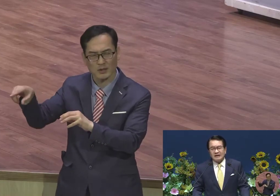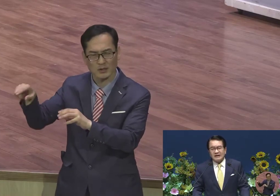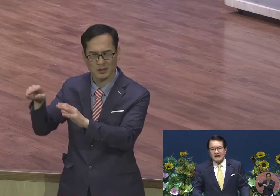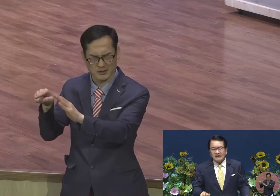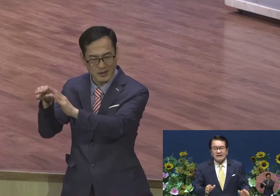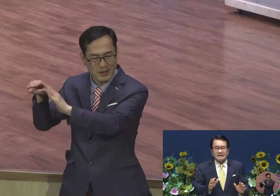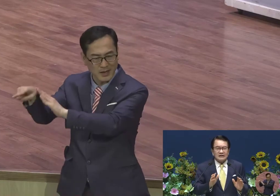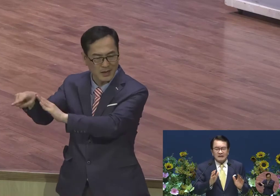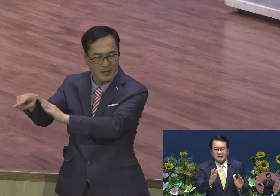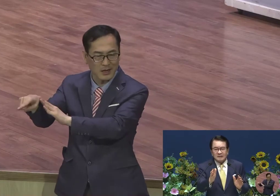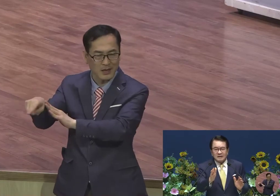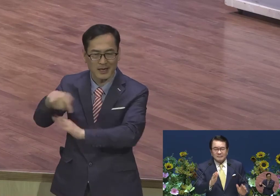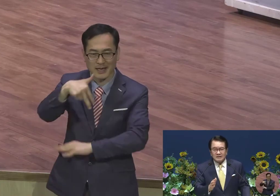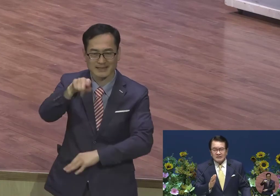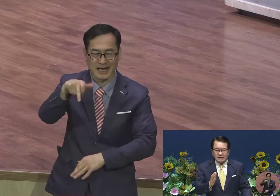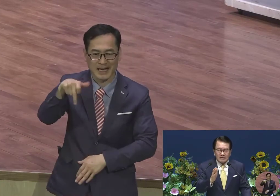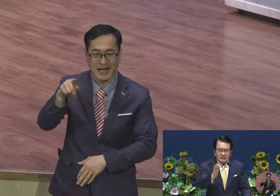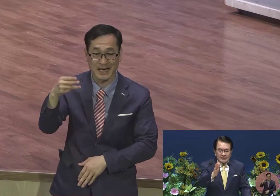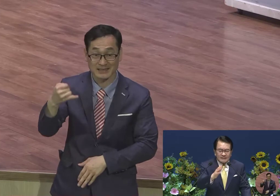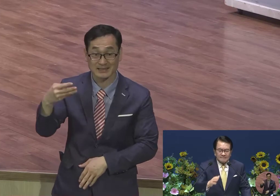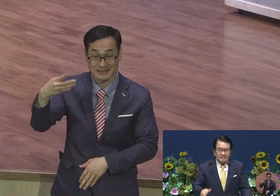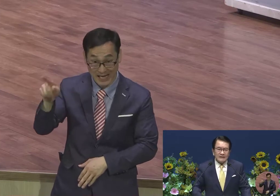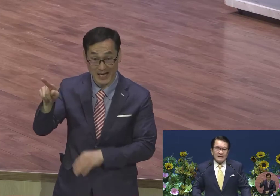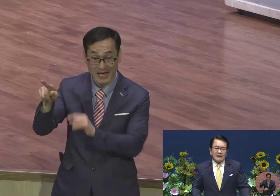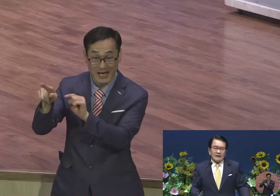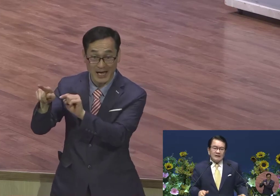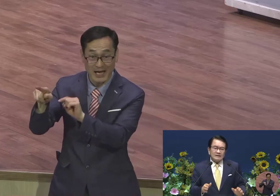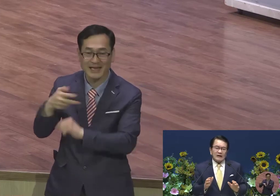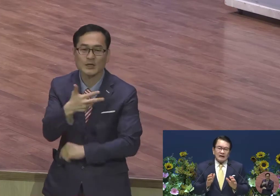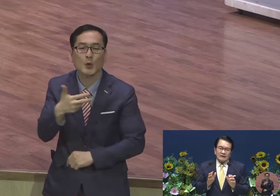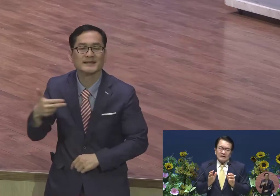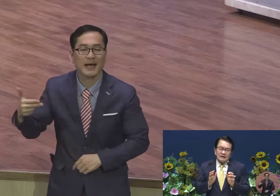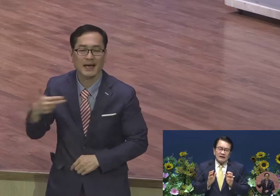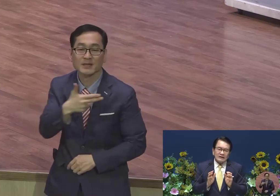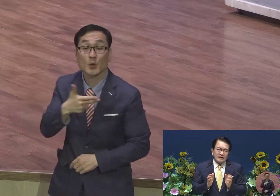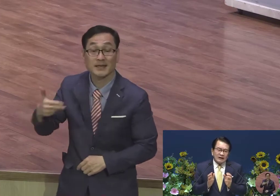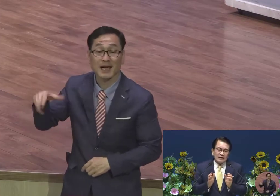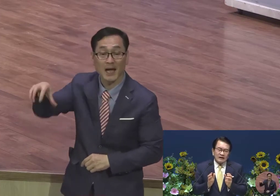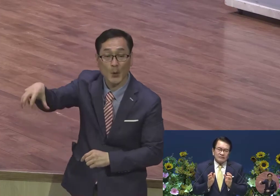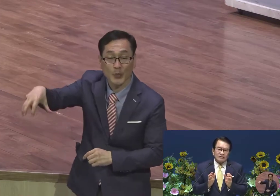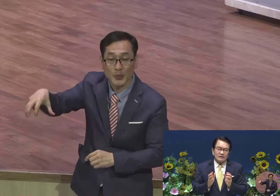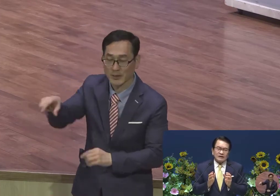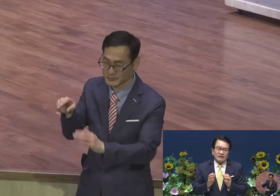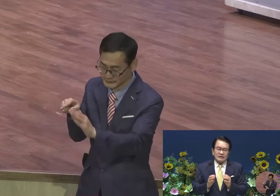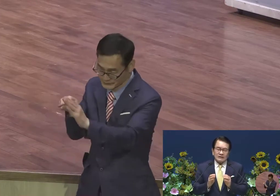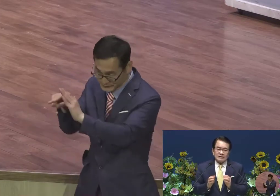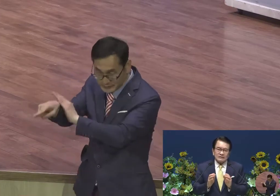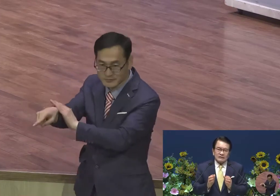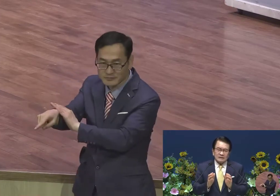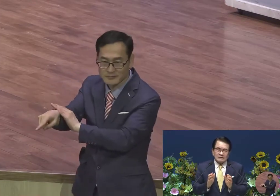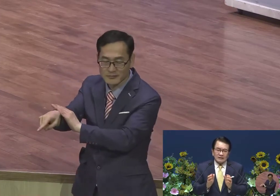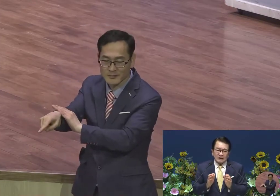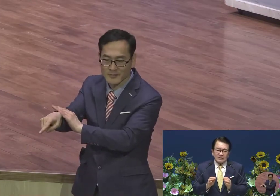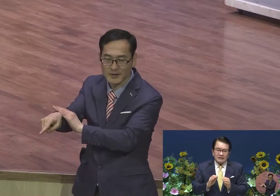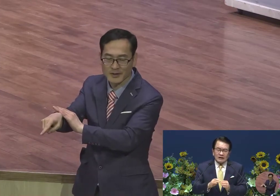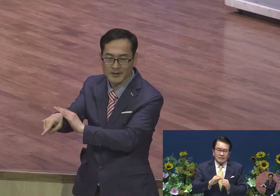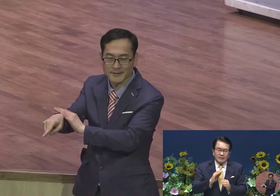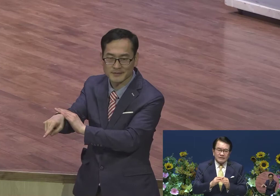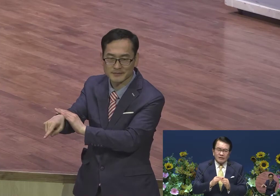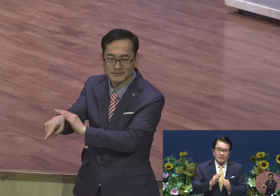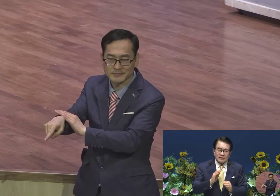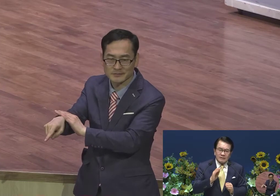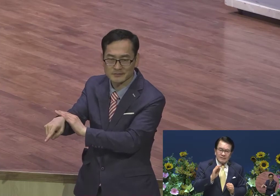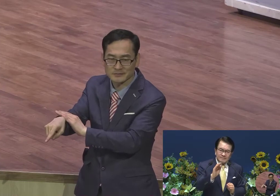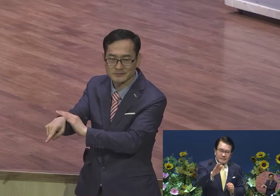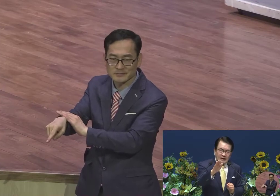때입니다 그때는 자카르타에서 가요 버스를 타고 가는데 그 자카르타에 내려가지고 거기서